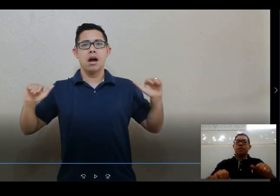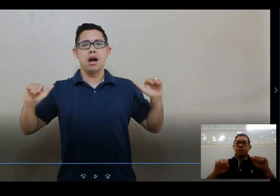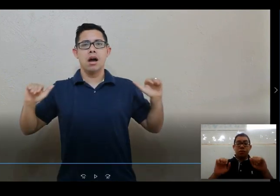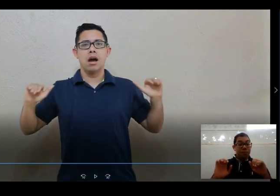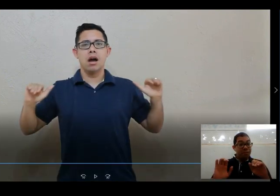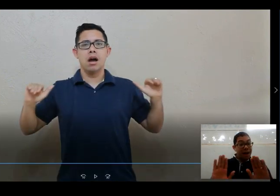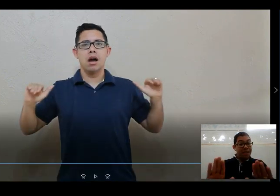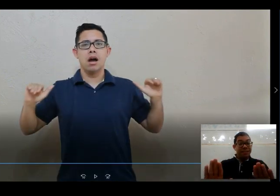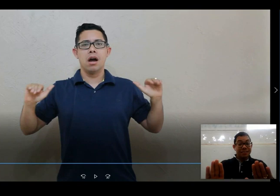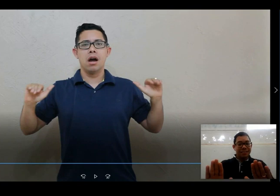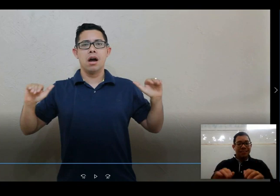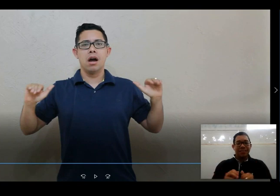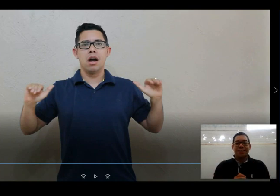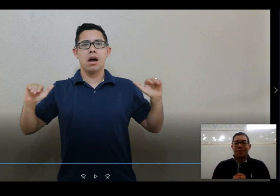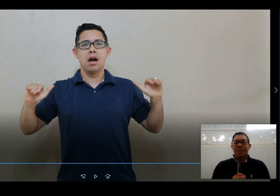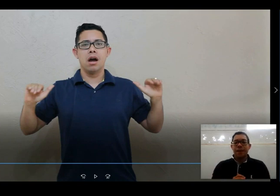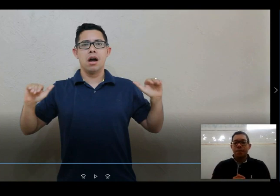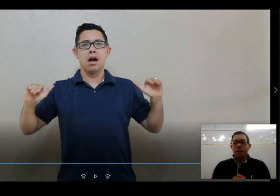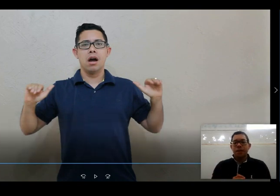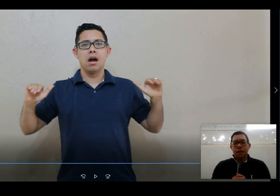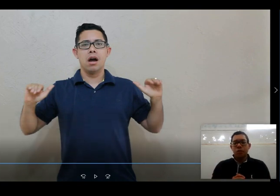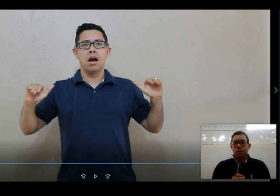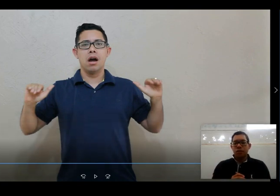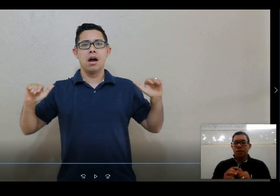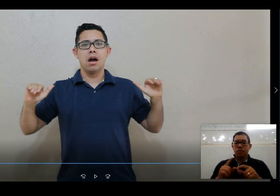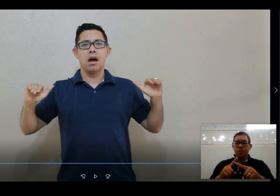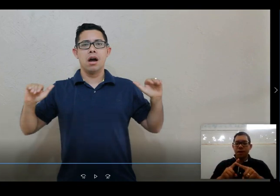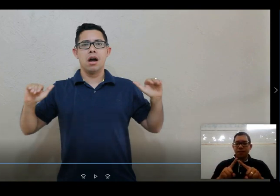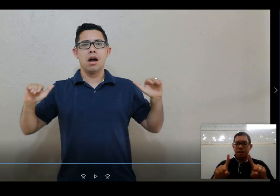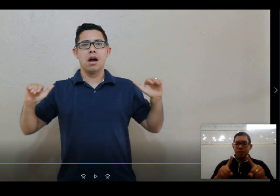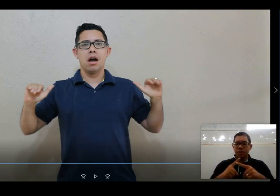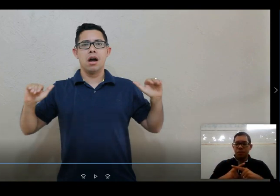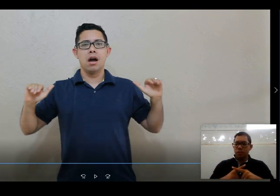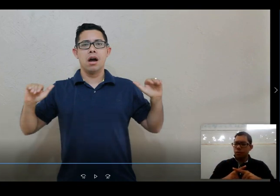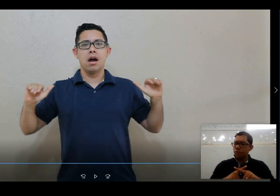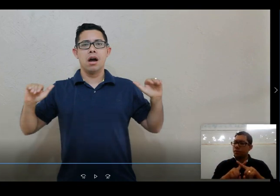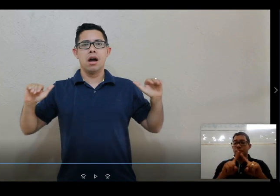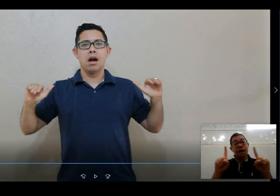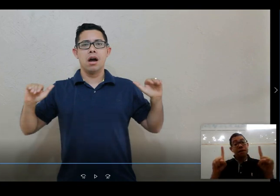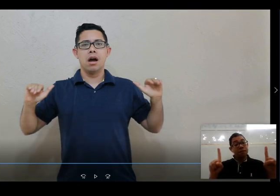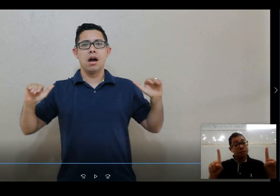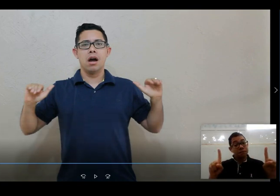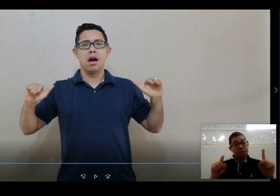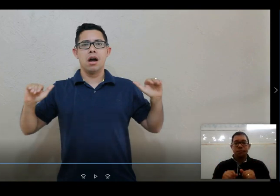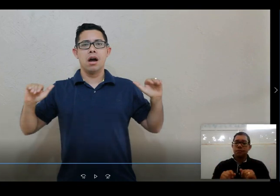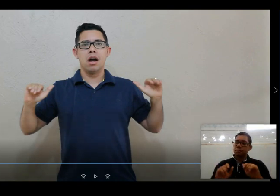E aí eu fiz assim, ó, mas, ok? Tem um outro sinal de mas que é assim, ó, o pessoal utiliza